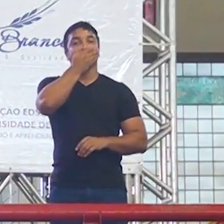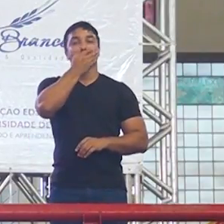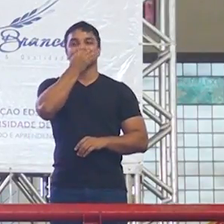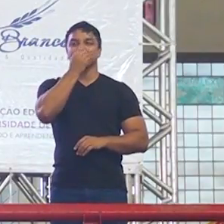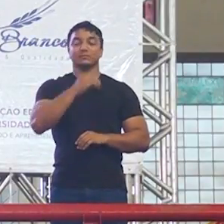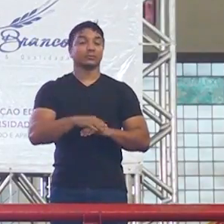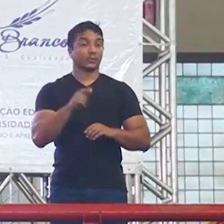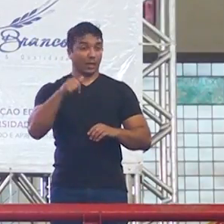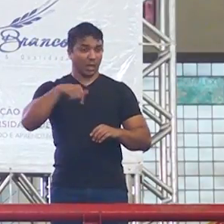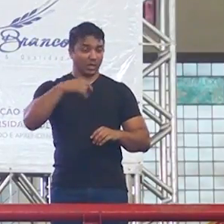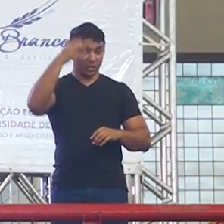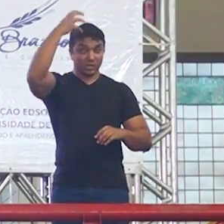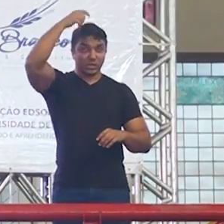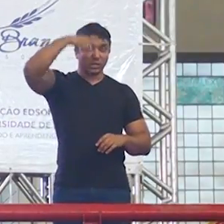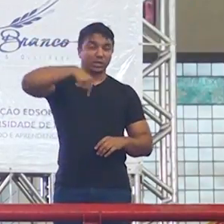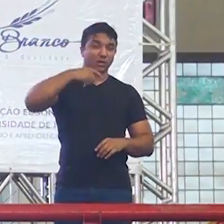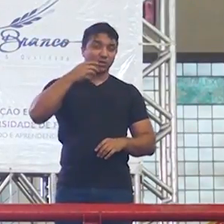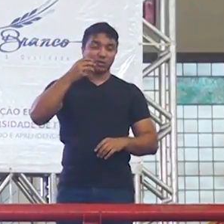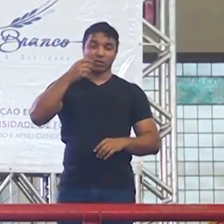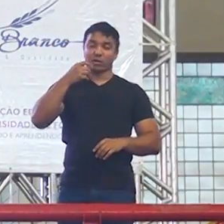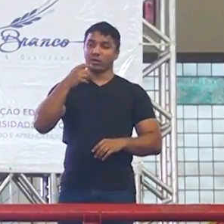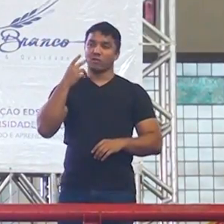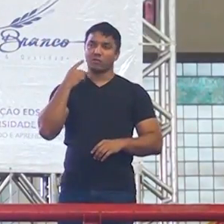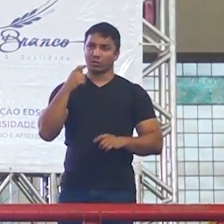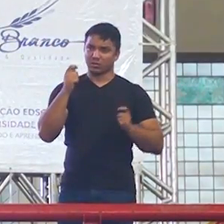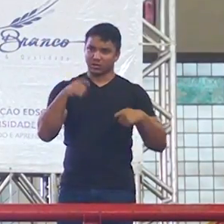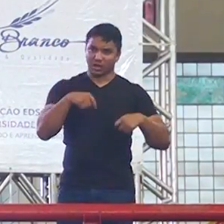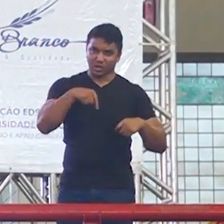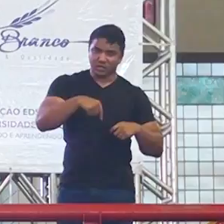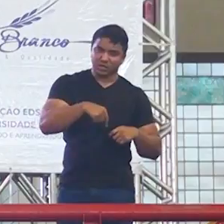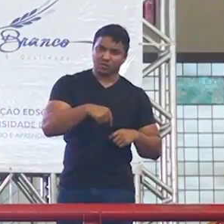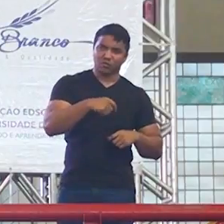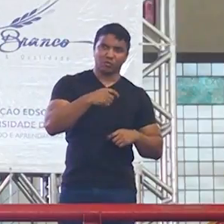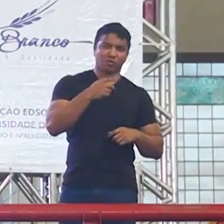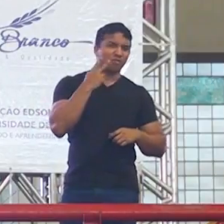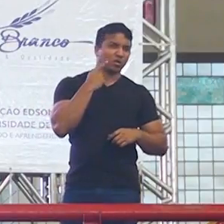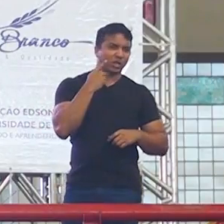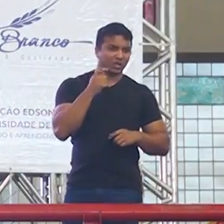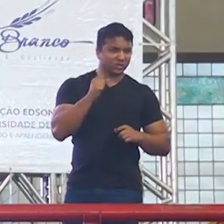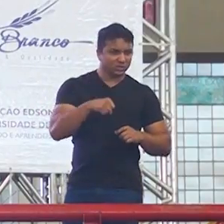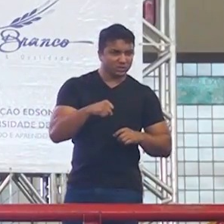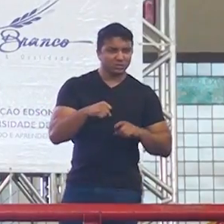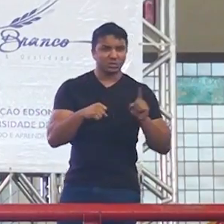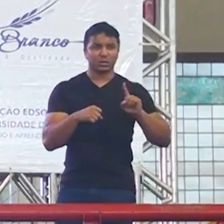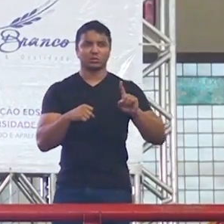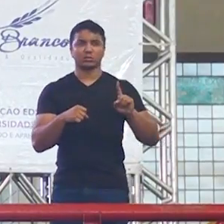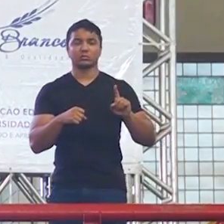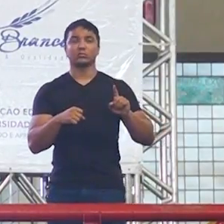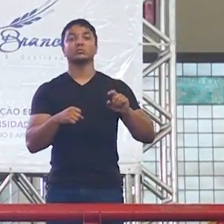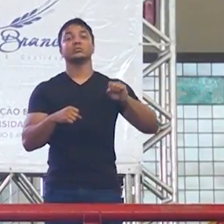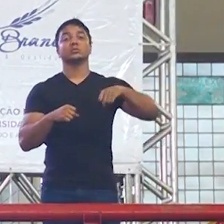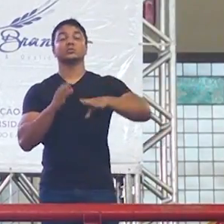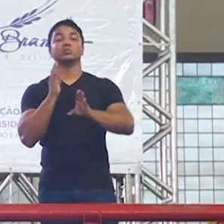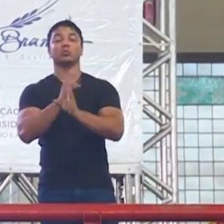Não escutei. Essa ducha elétrica, aliás, pode ter sido ligada em Fortaleza ou não? Por quê?